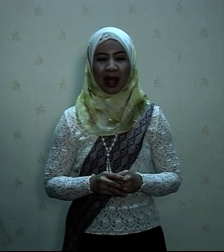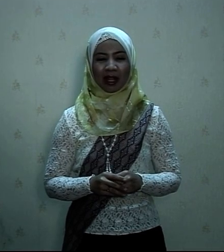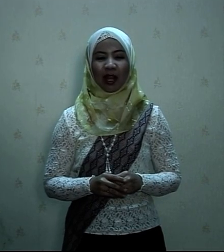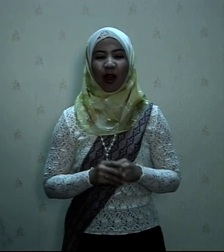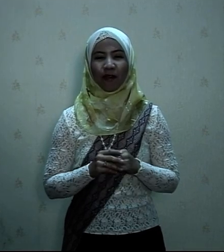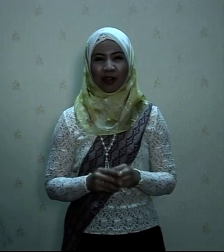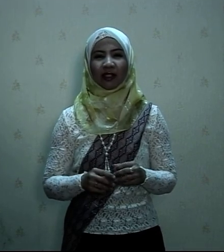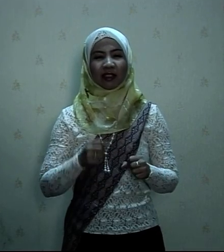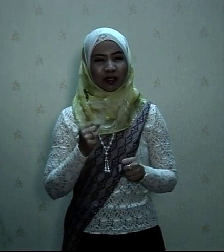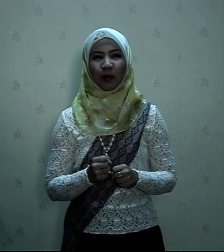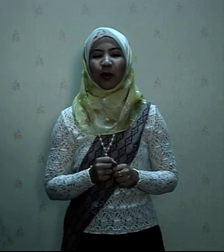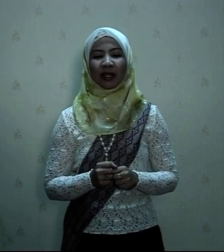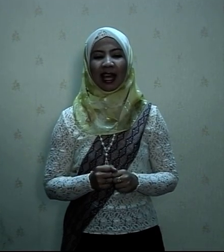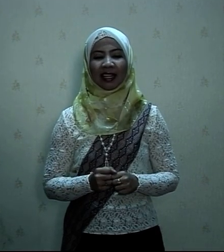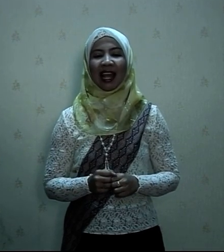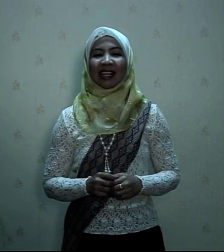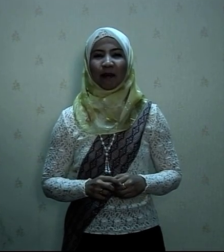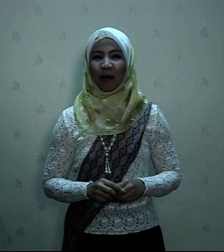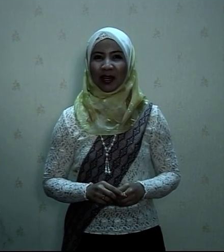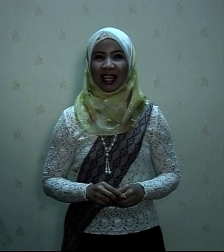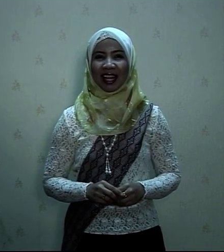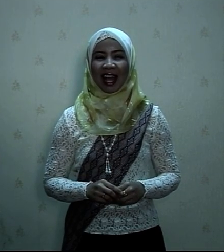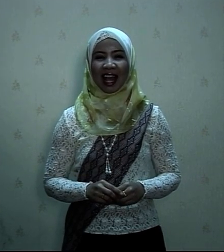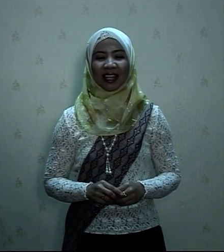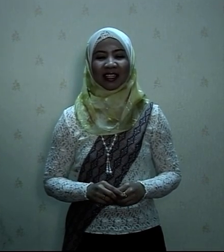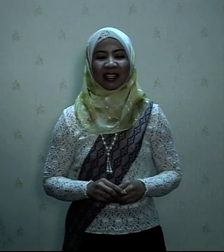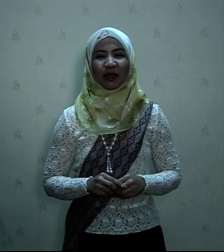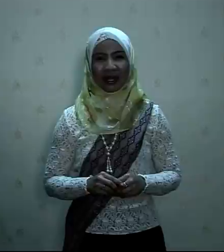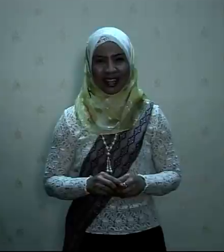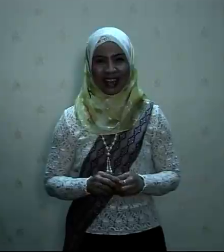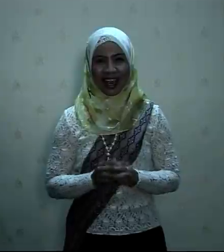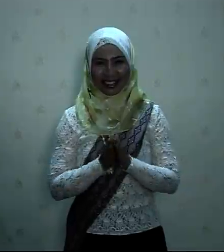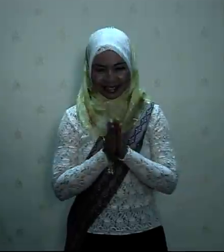ากลองฝึกทบทวนกันสำหรับวันนี้นะคะสวัสดีค่ะ